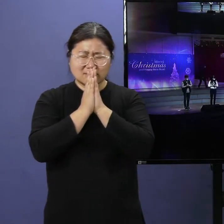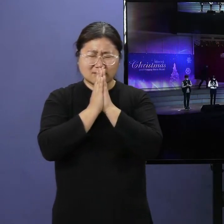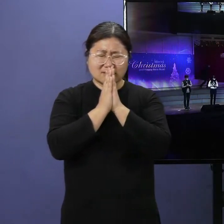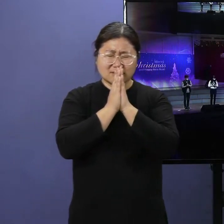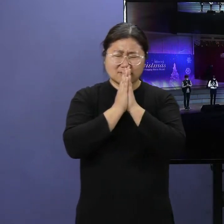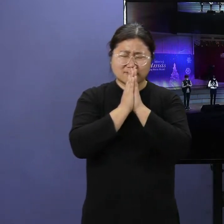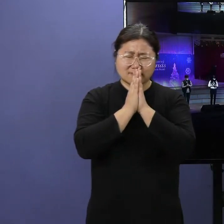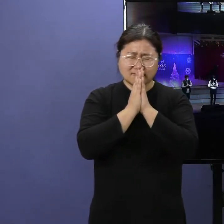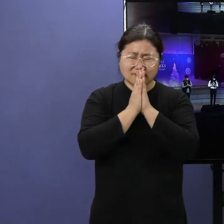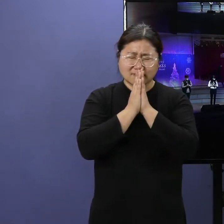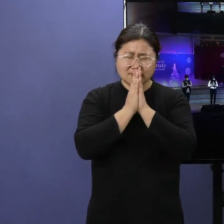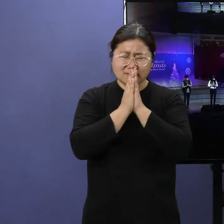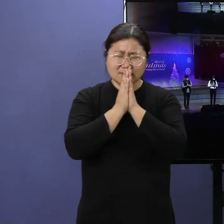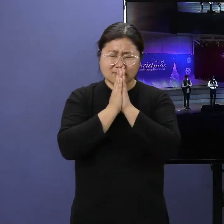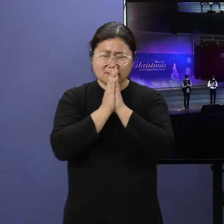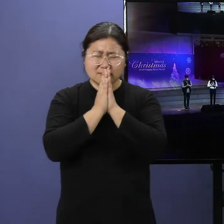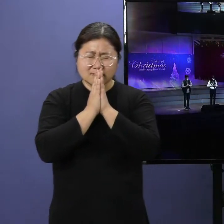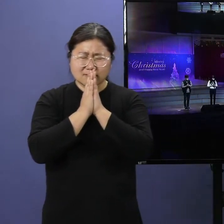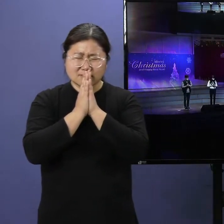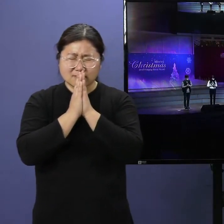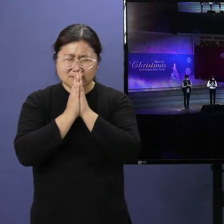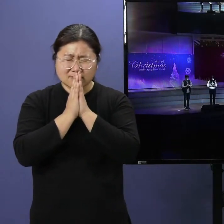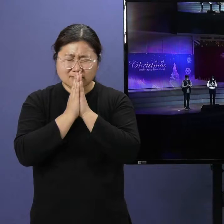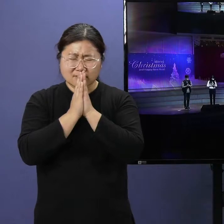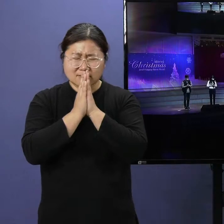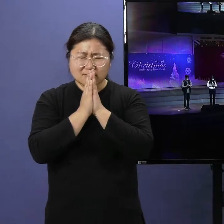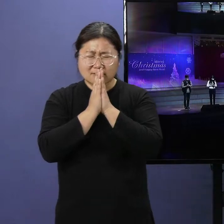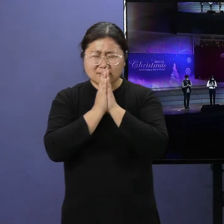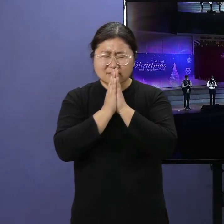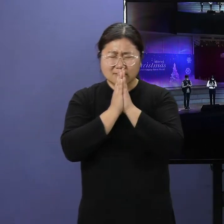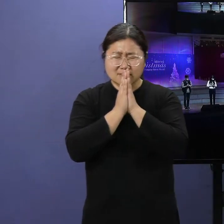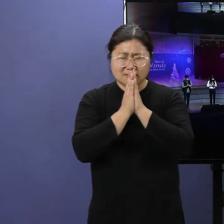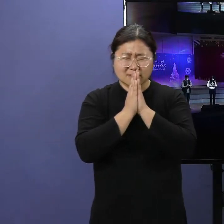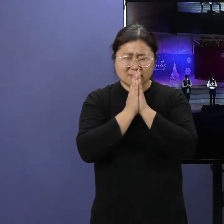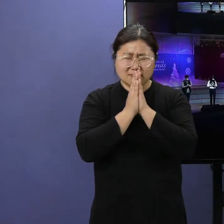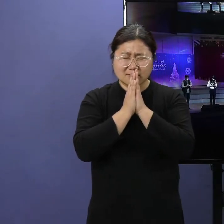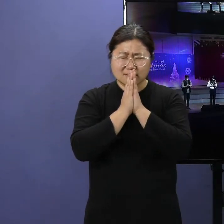들으며 주님 앞에 나가게 역사하여 주시옵소서.